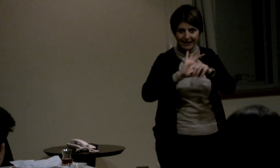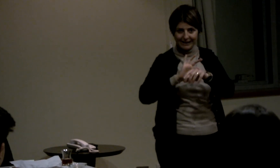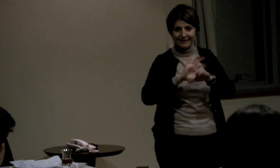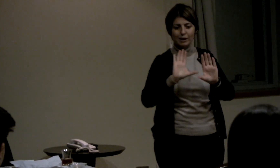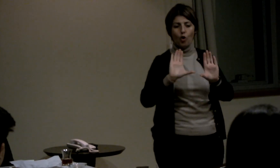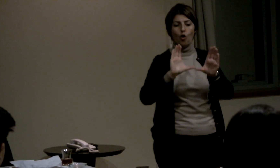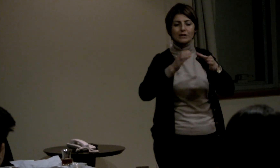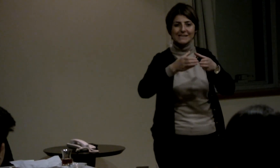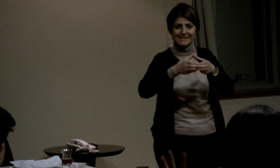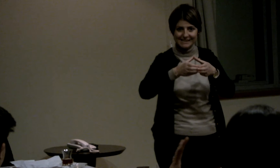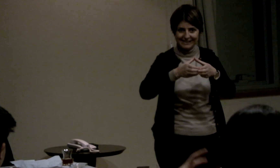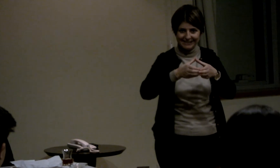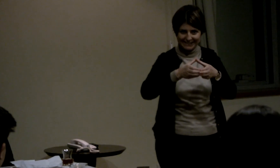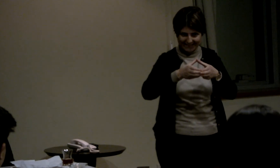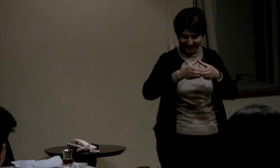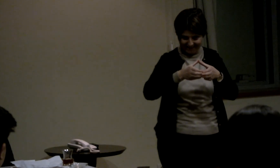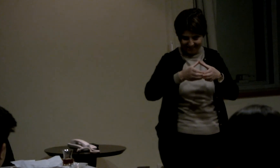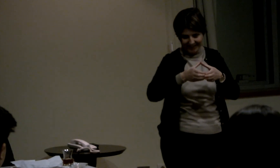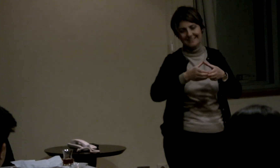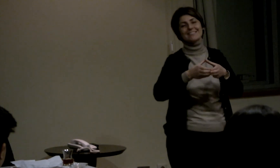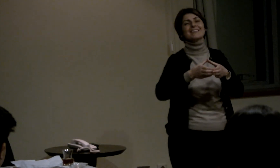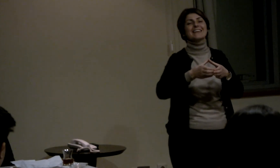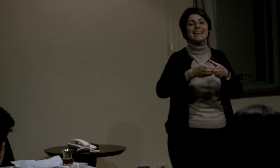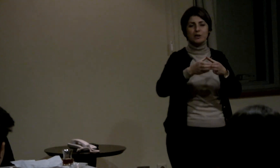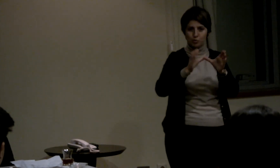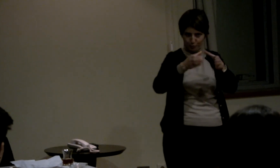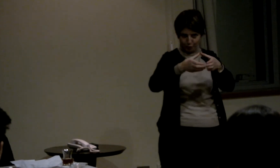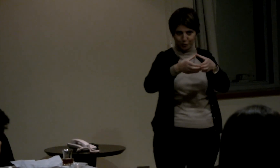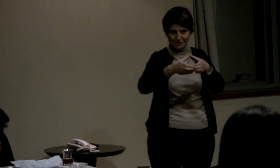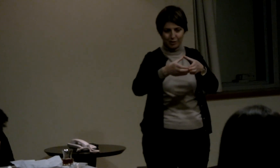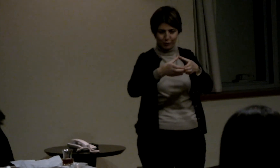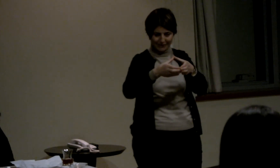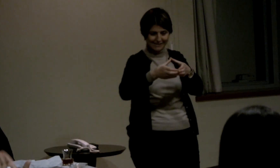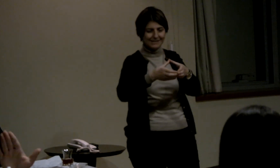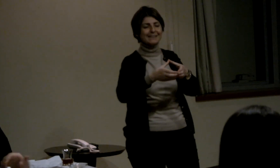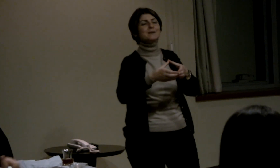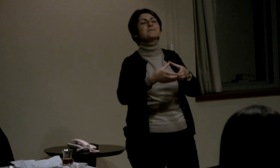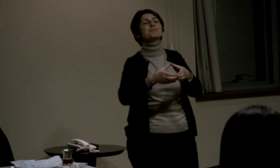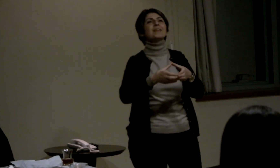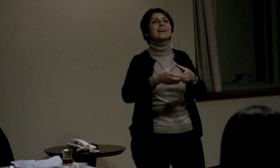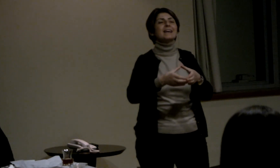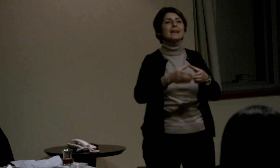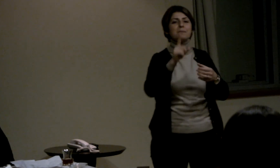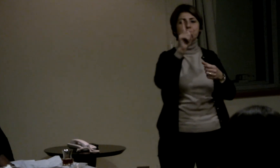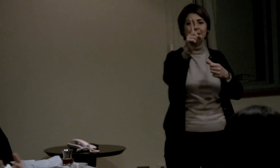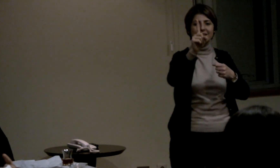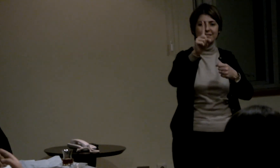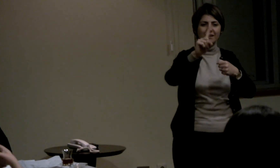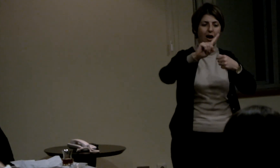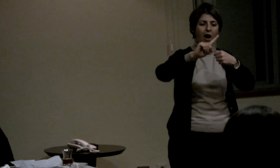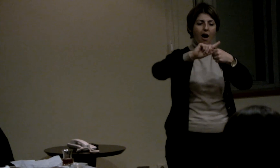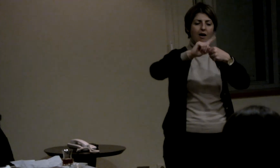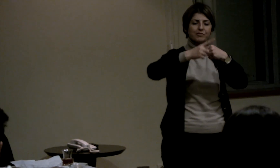rehberleri odası. Evet. Yani grup diyoruz ya odası, bir hafta